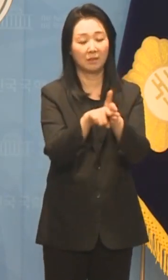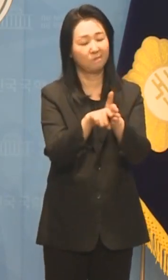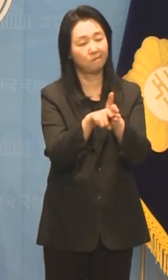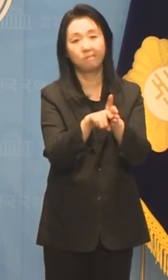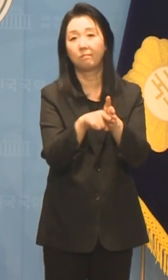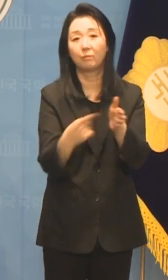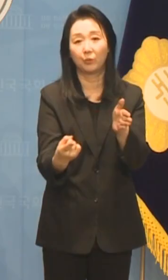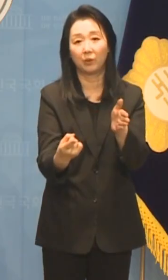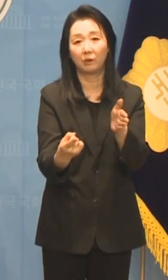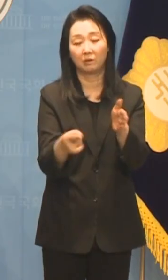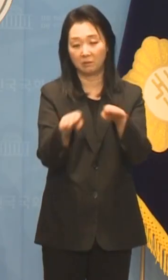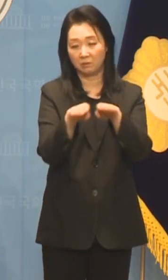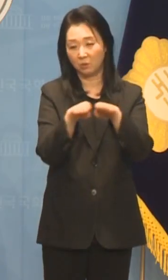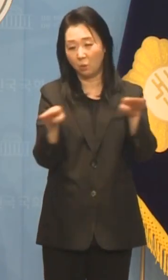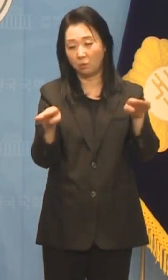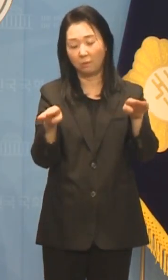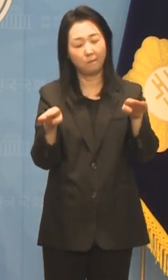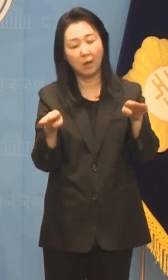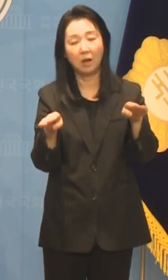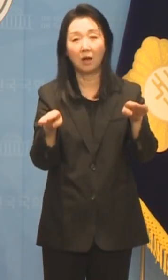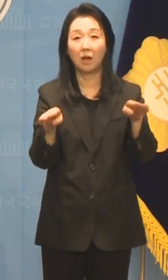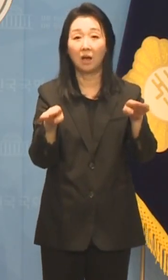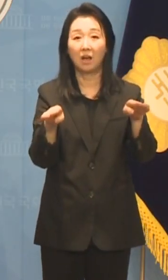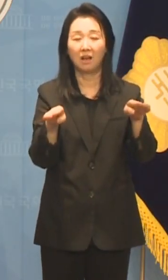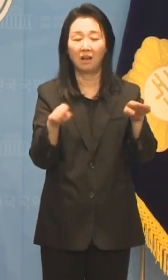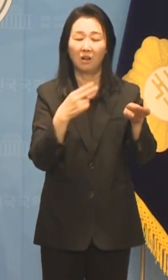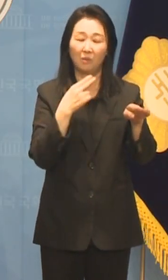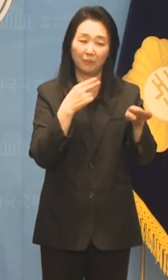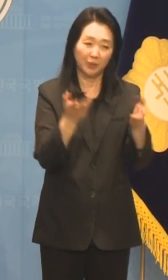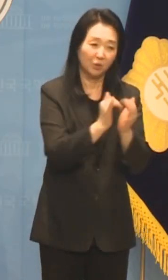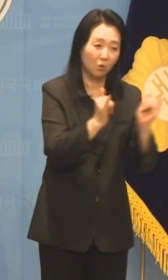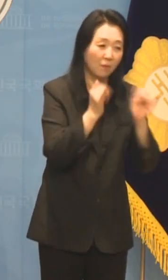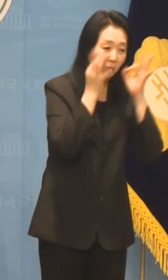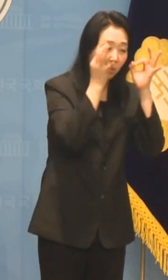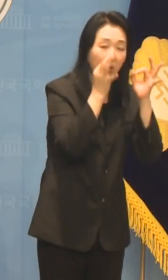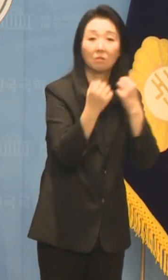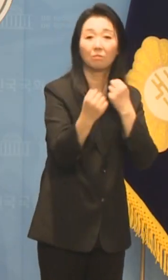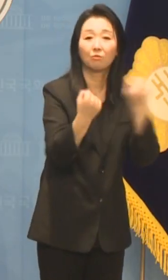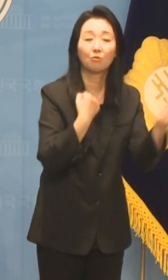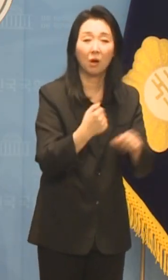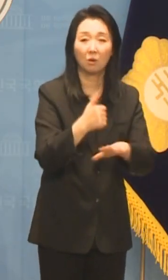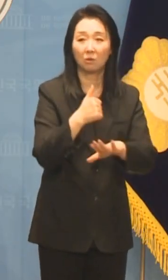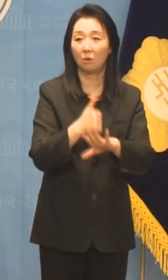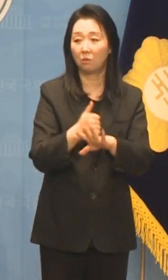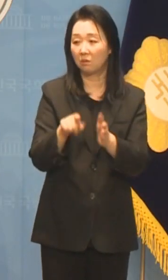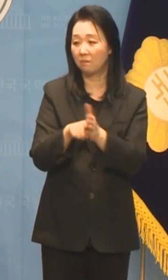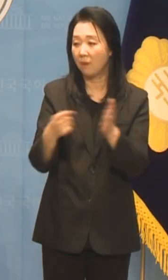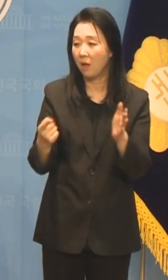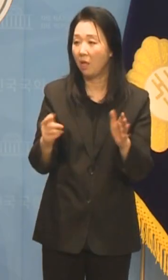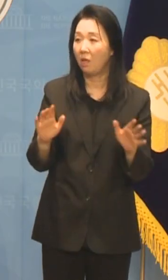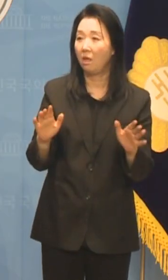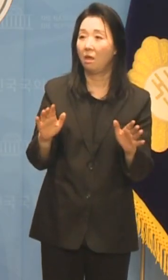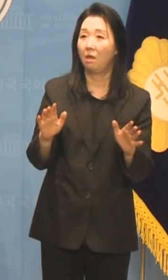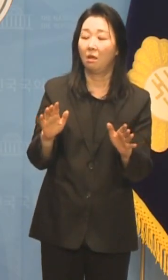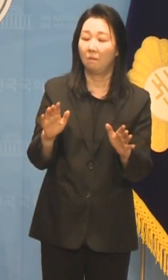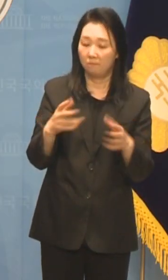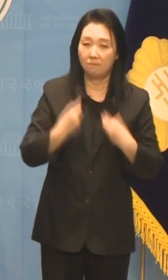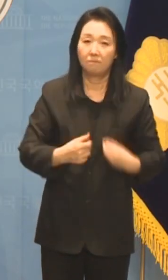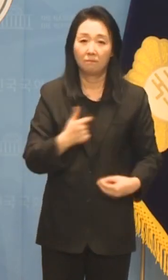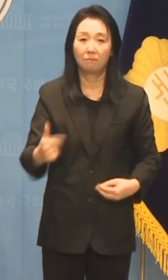무너지고 공정성과 객관성을 지켜온 인권위 직원들의 자괴감은 이로 말할 수 없을 지경에